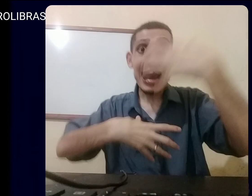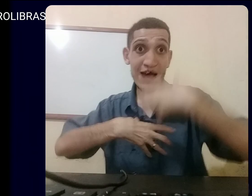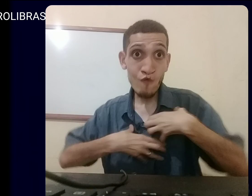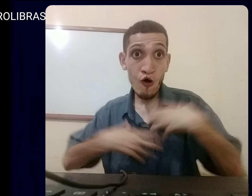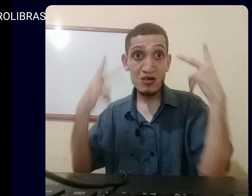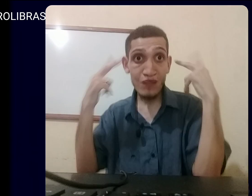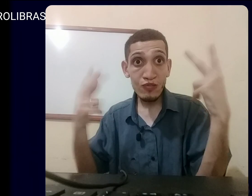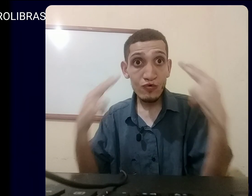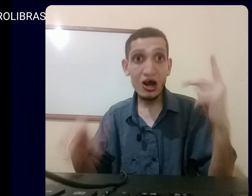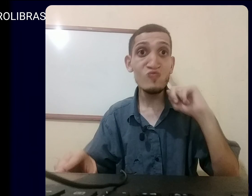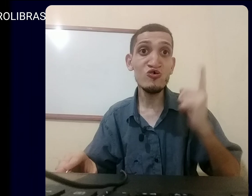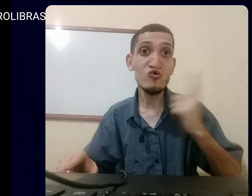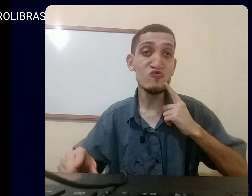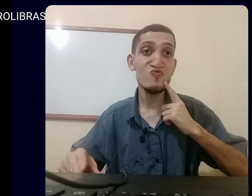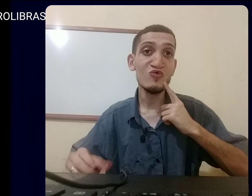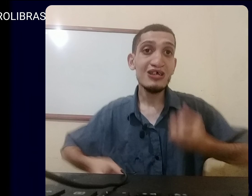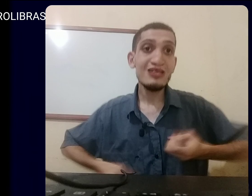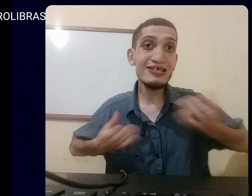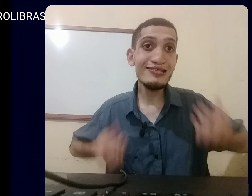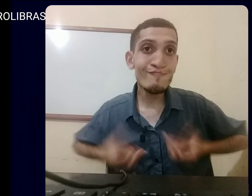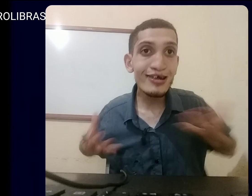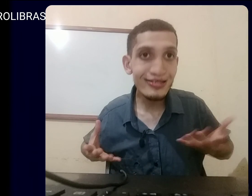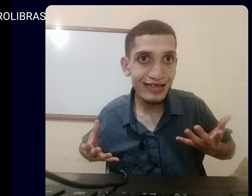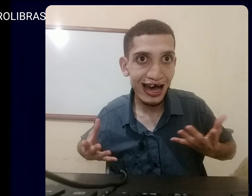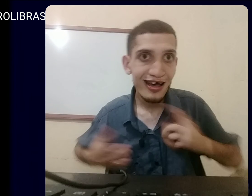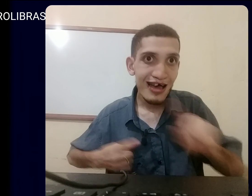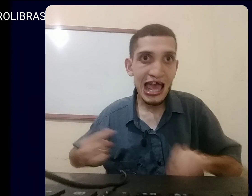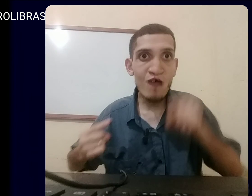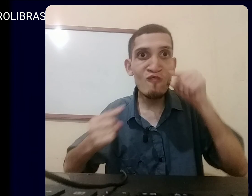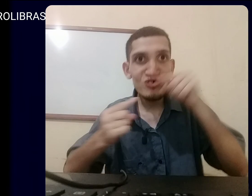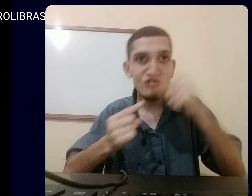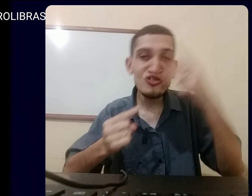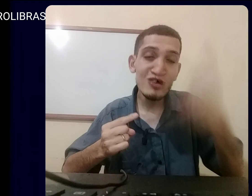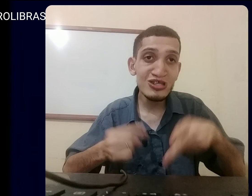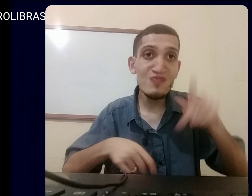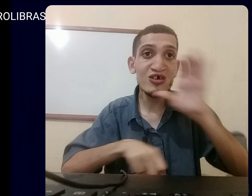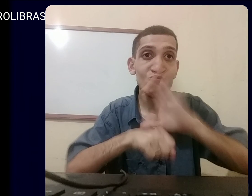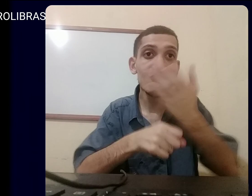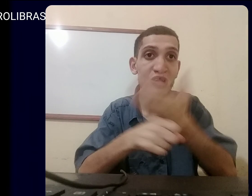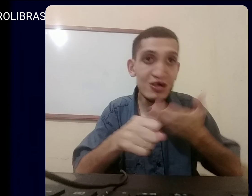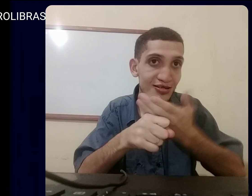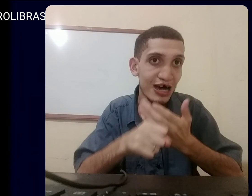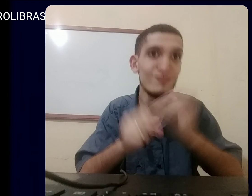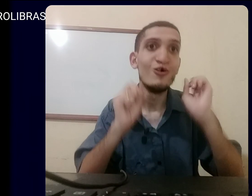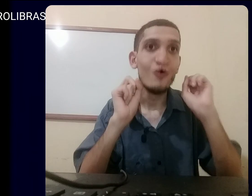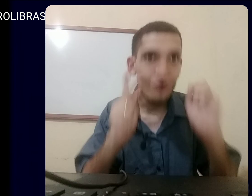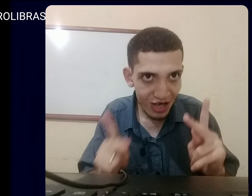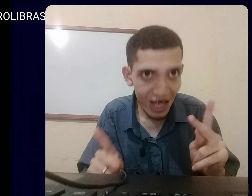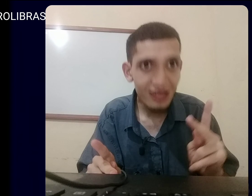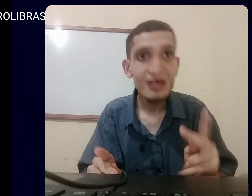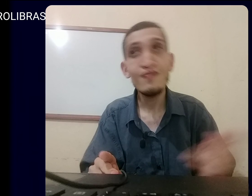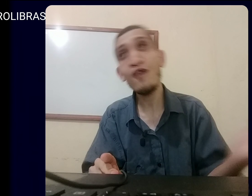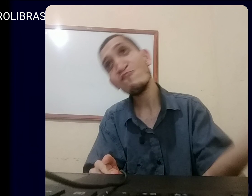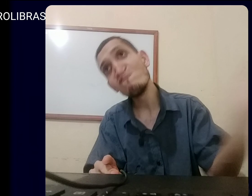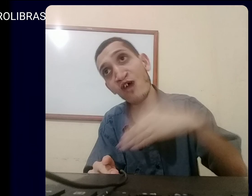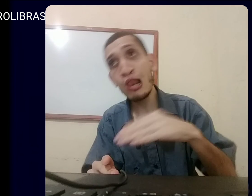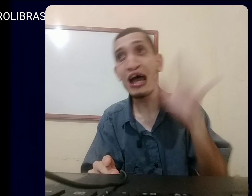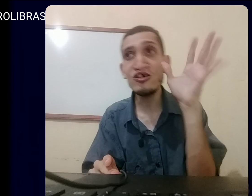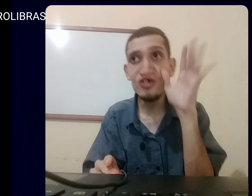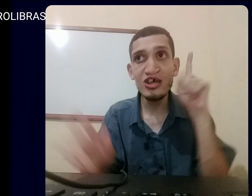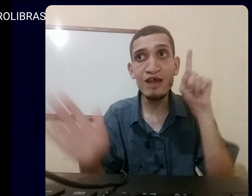a forma natural do surdo e se expressar. É o objetivo aqui desse curso avançado, ok? Então,